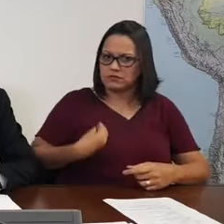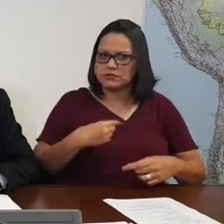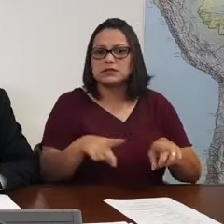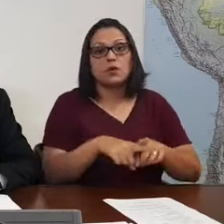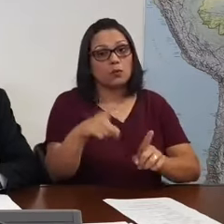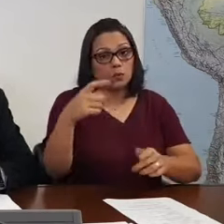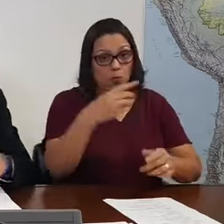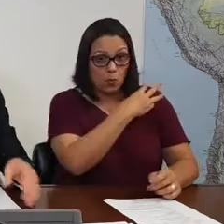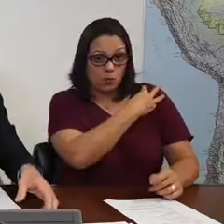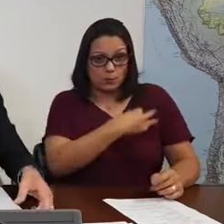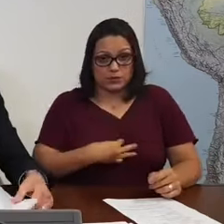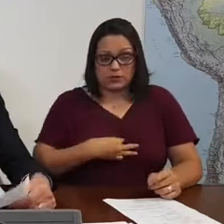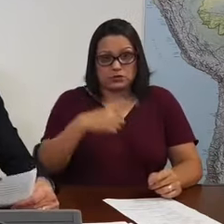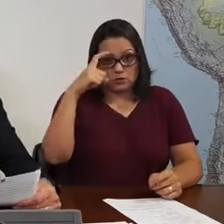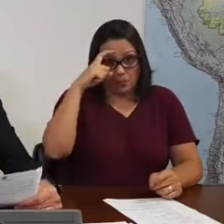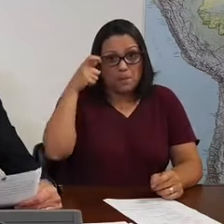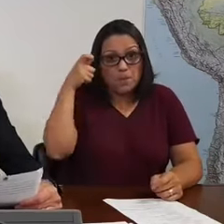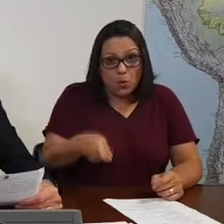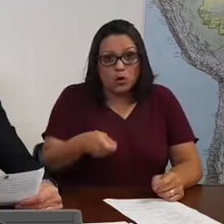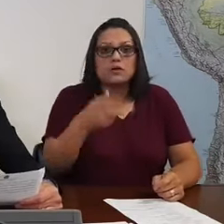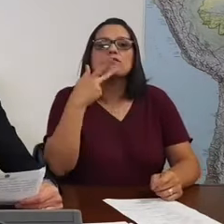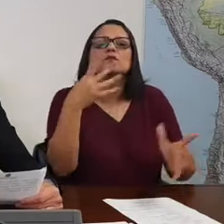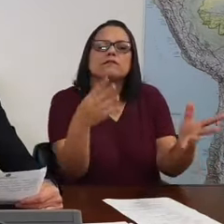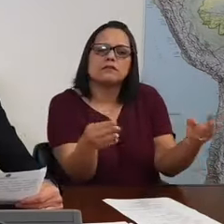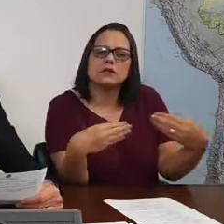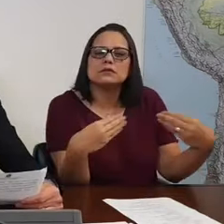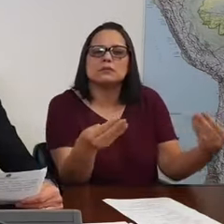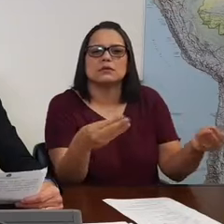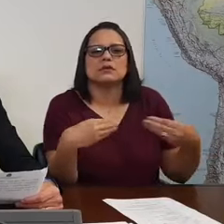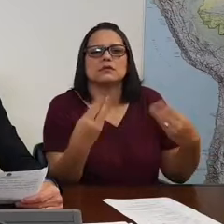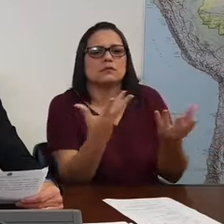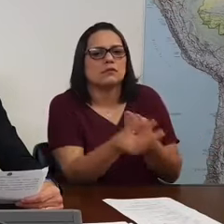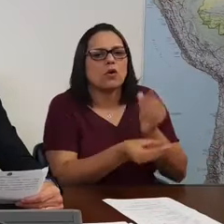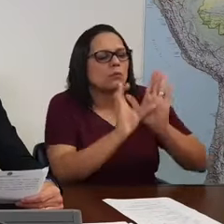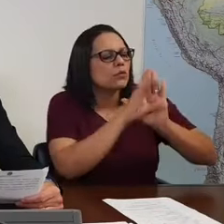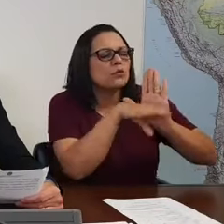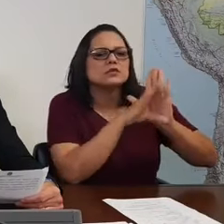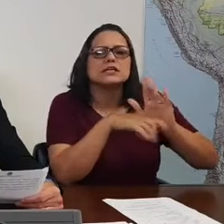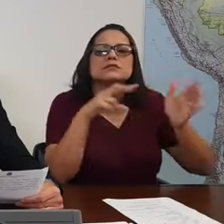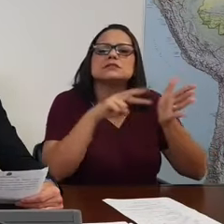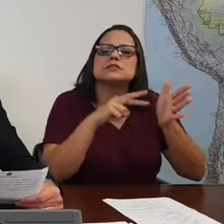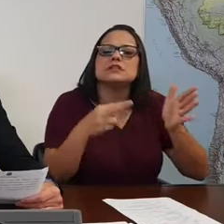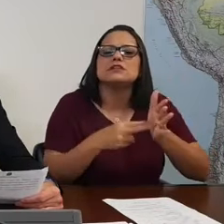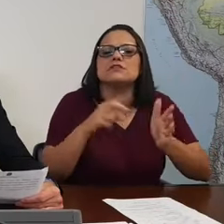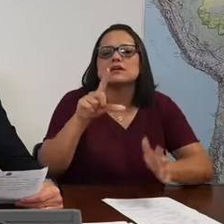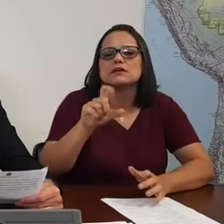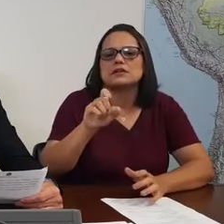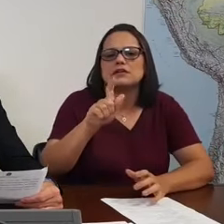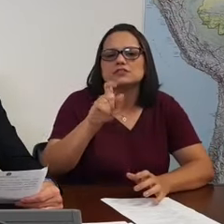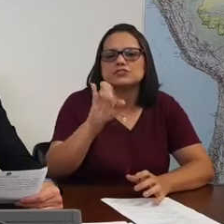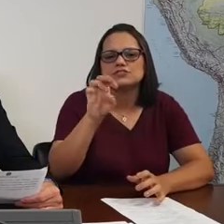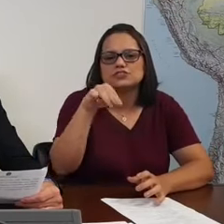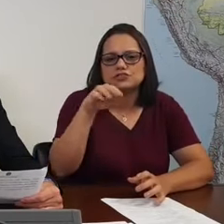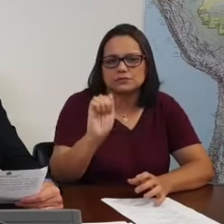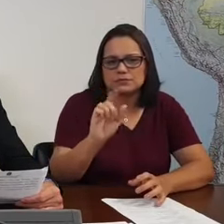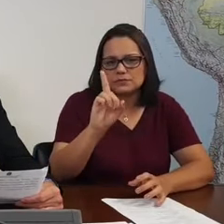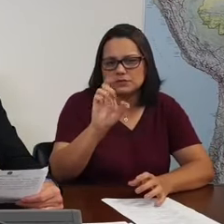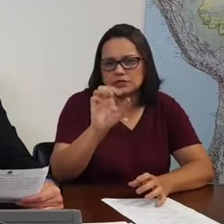ao Congresso, uma flexibilização, uma nova leitura do conceito da legítima defesa, mas a ideia agora é fazer algo mais